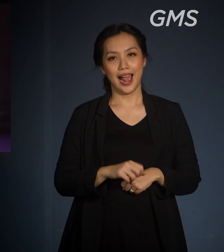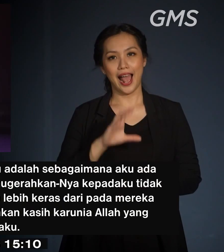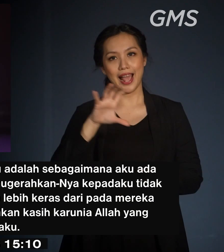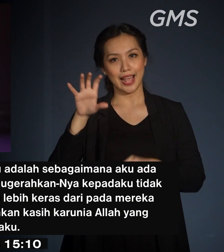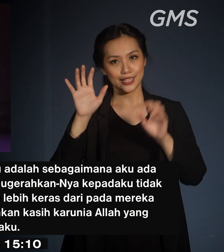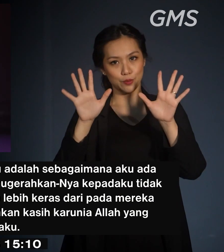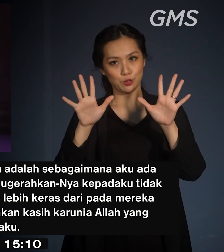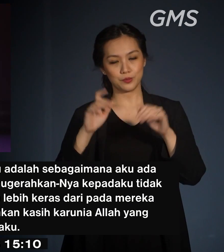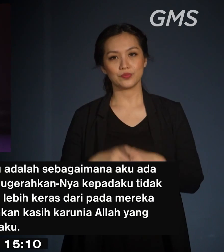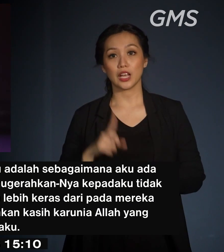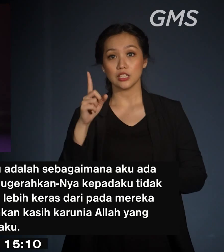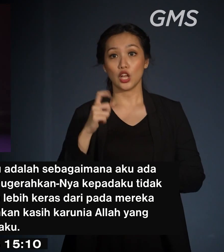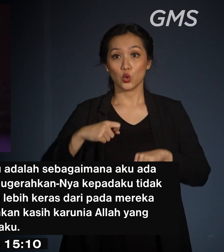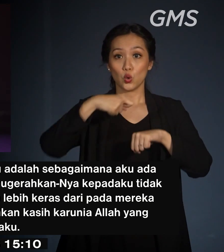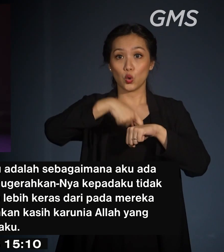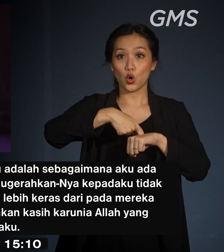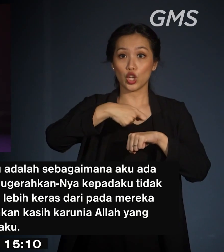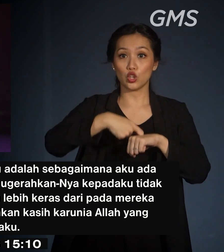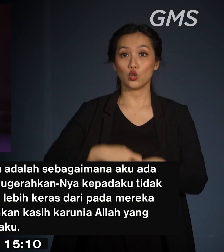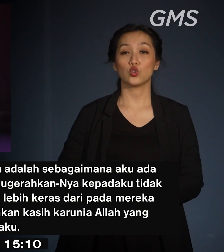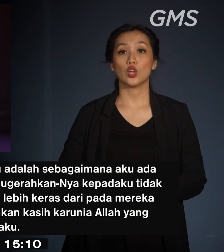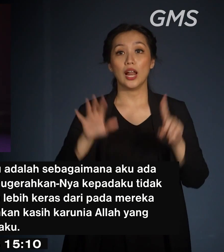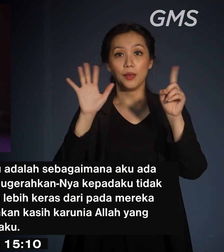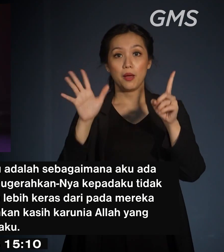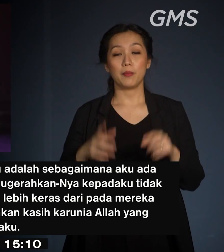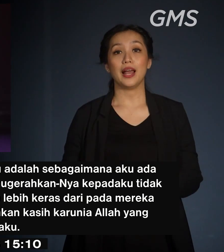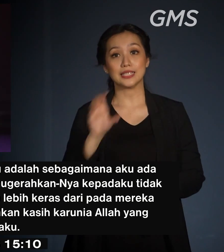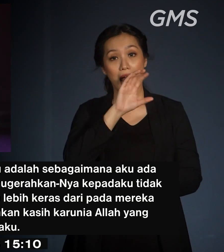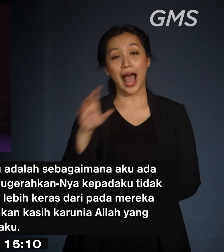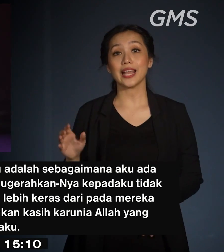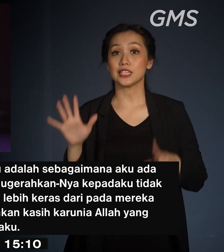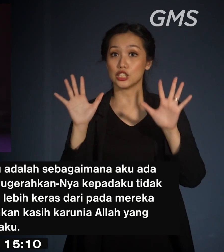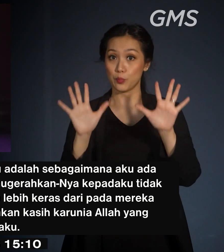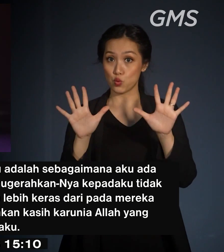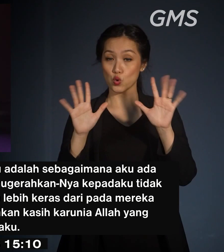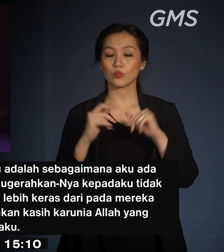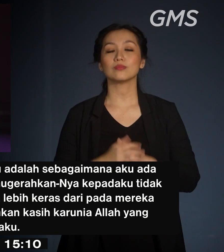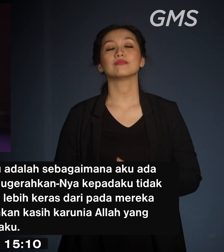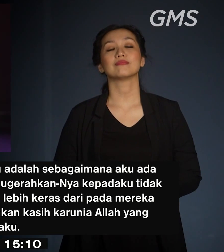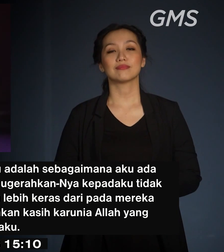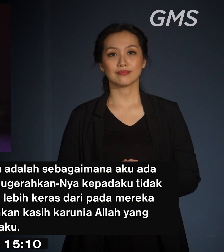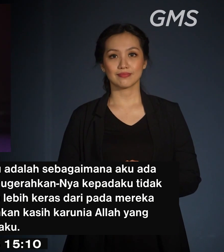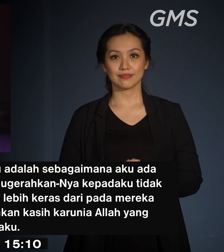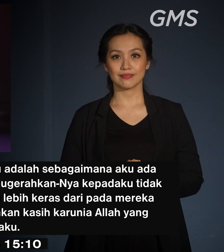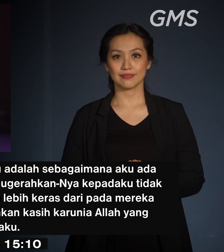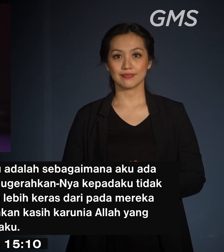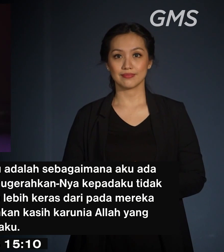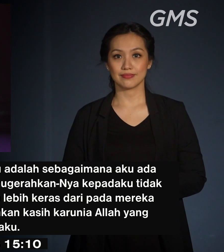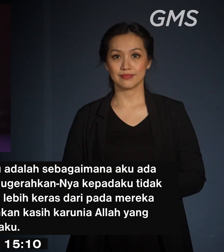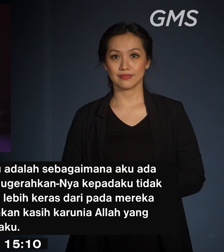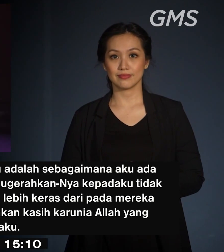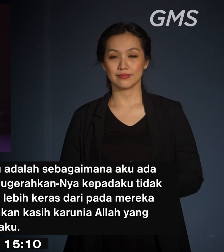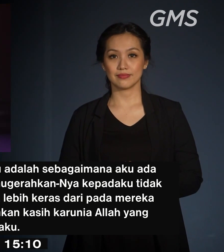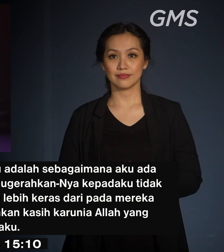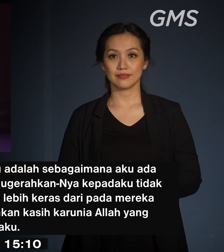1 Korintus 15 ayat yang ke-10. Perhatikan statement dari Paulus. Tetapi karena kasih karunia